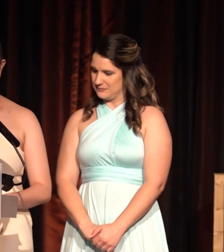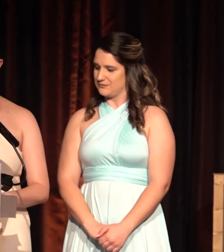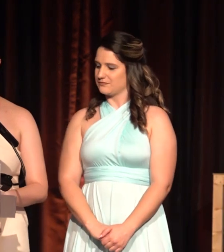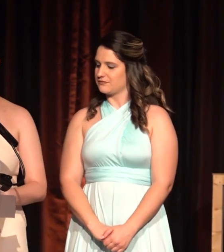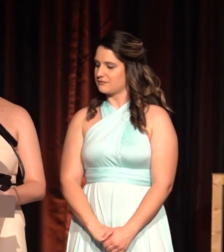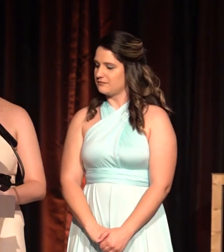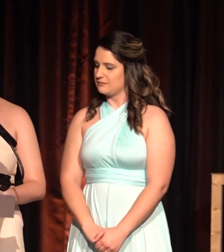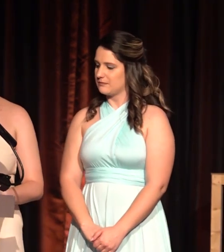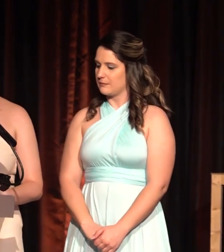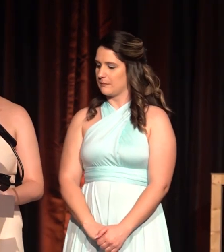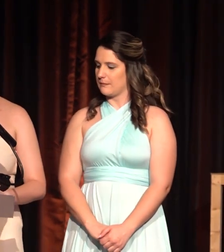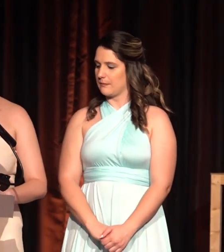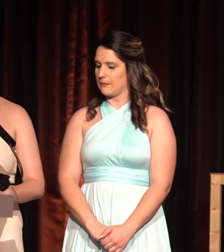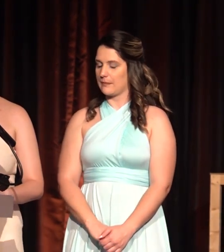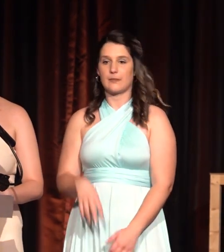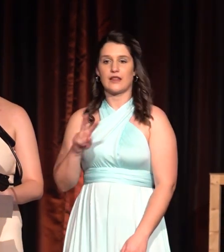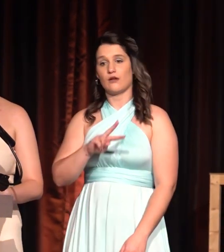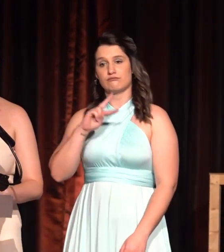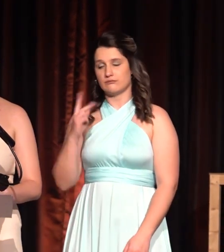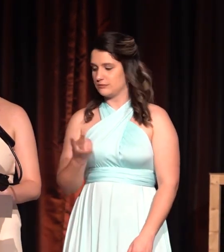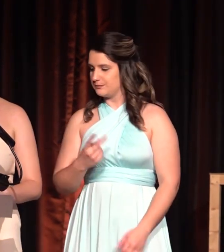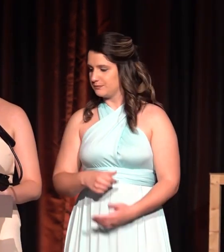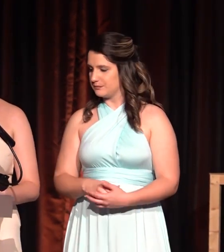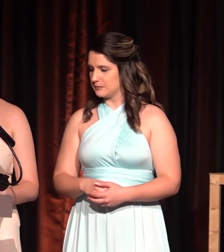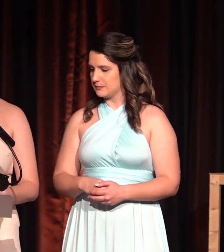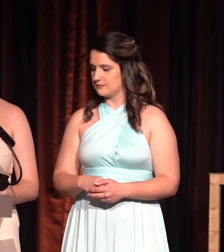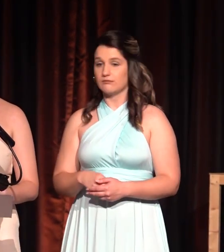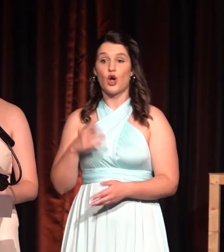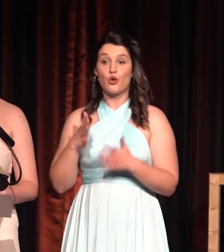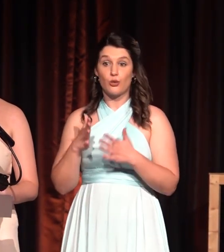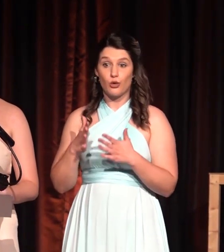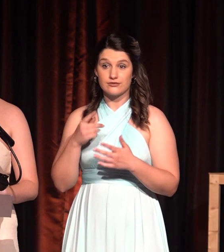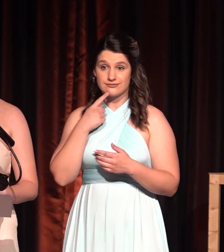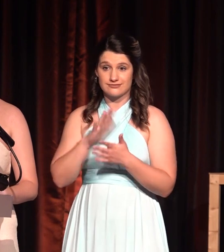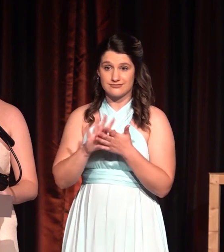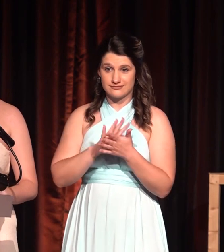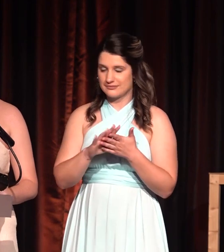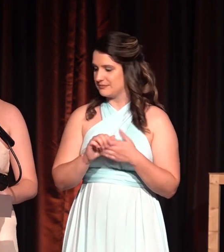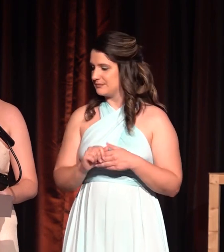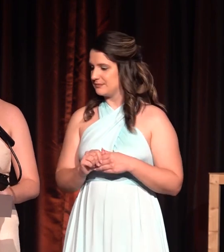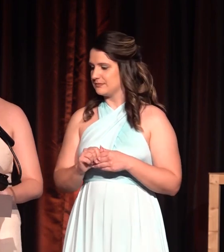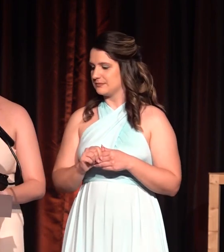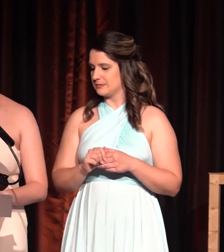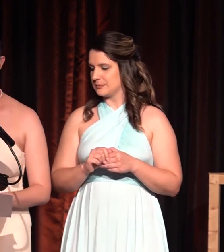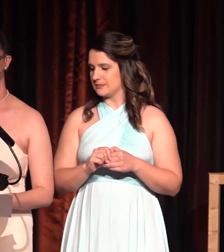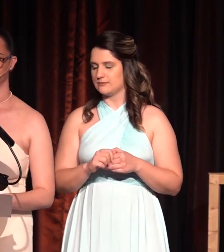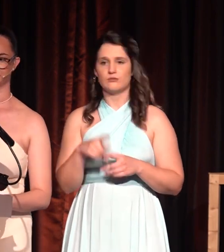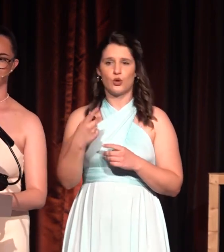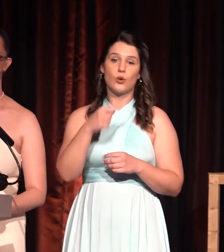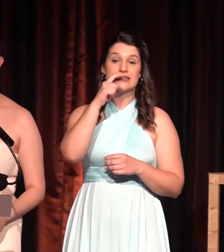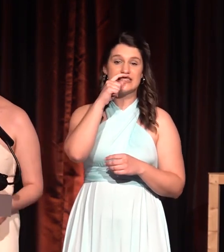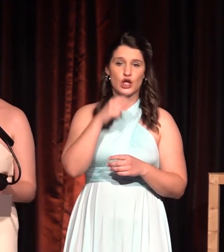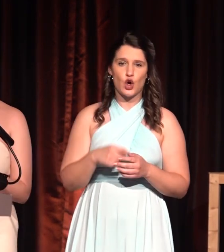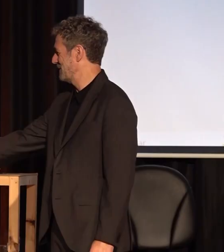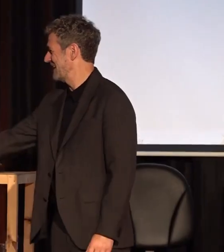Ha obtingut menció d'honor en els estudis de curs d'especialització de robòtica col·laborativa, Joan Pérez Miralles.